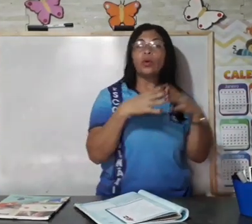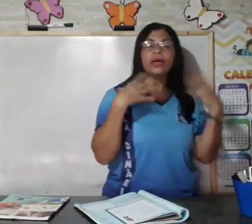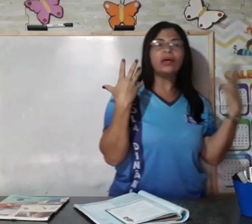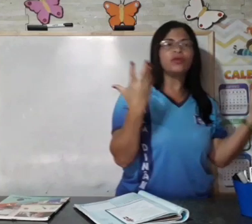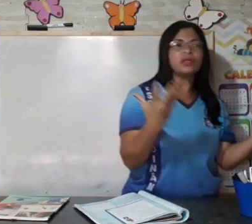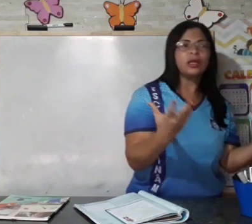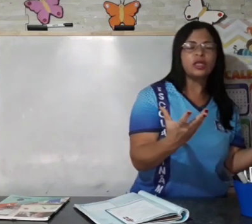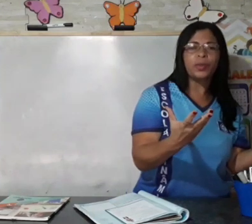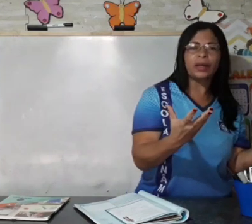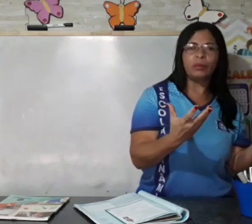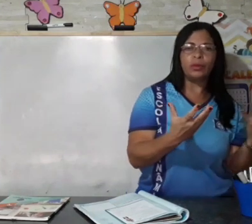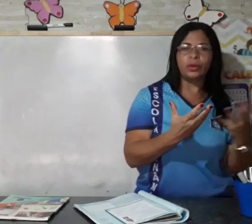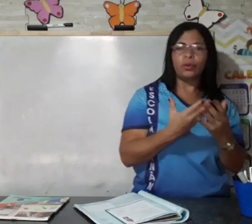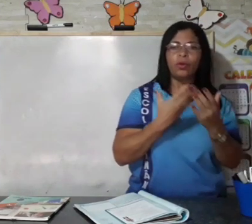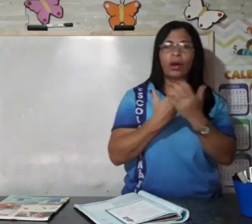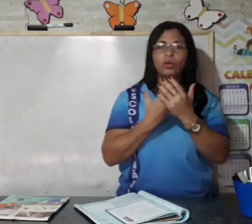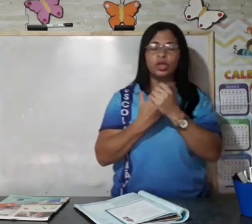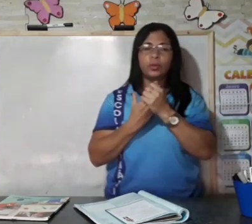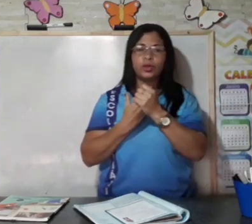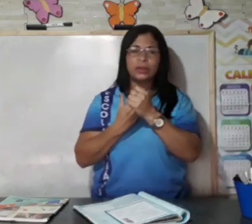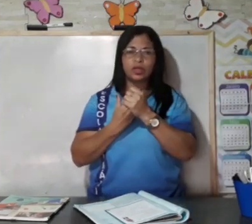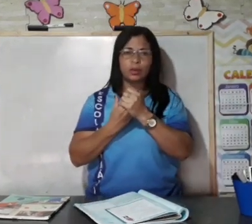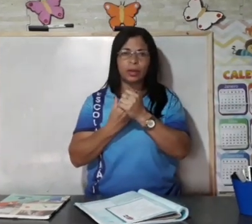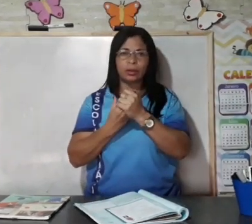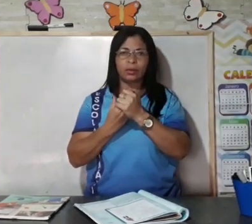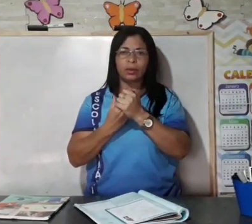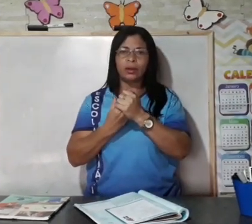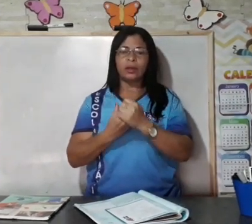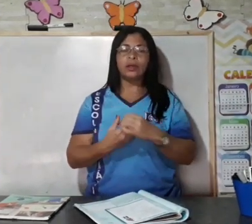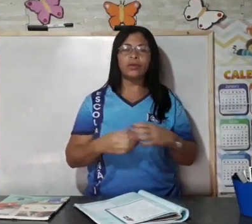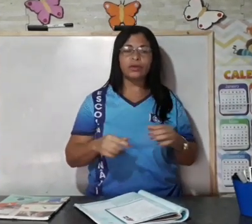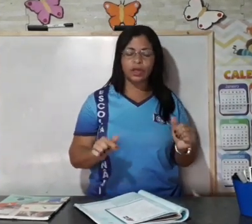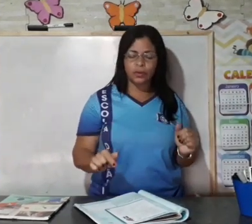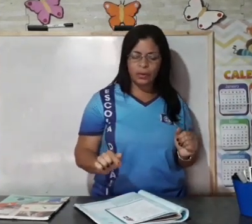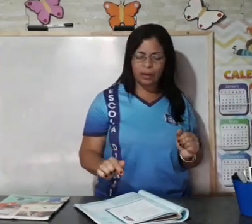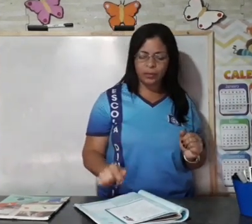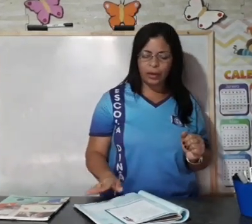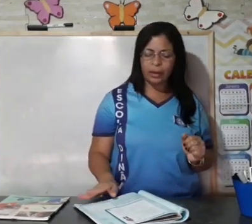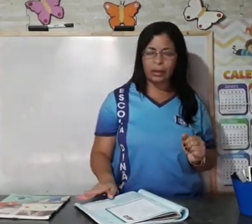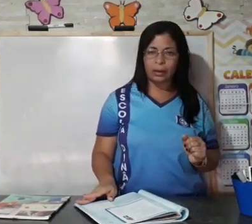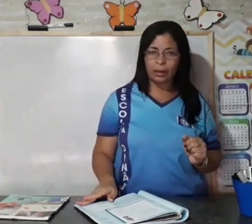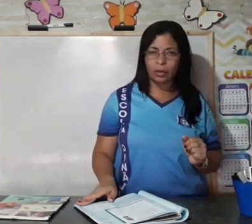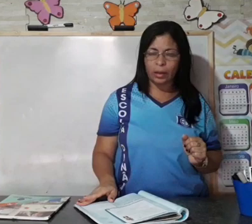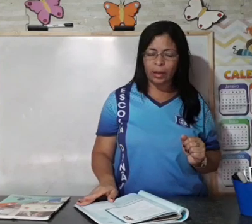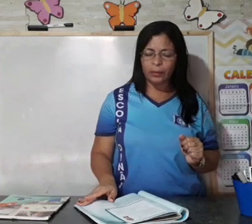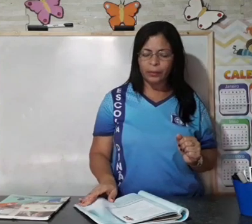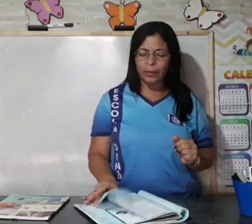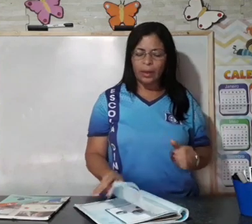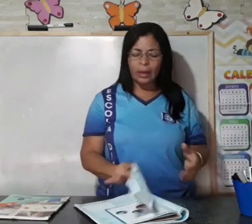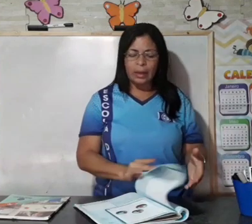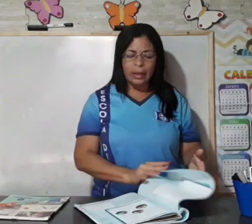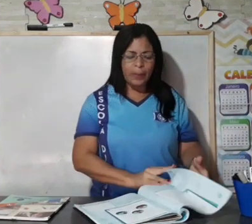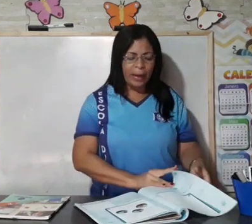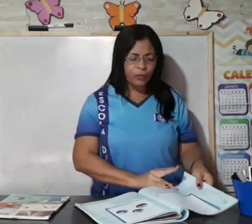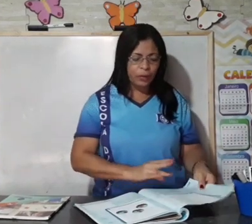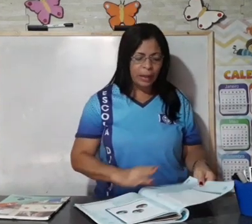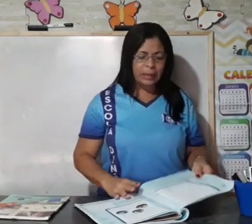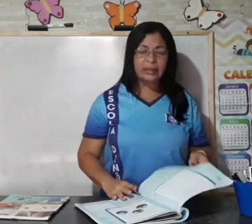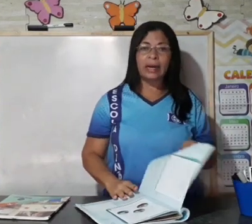alguém que você respeita muito. Qual é o tipo de sentimento? Então, vocês vão escrever aqui, ok? E para finalizar,